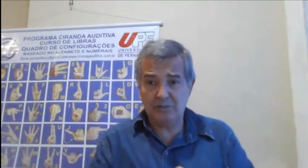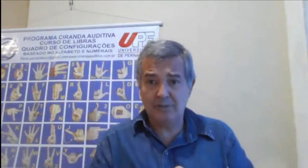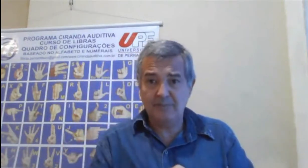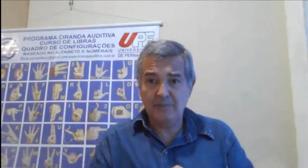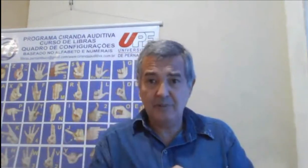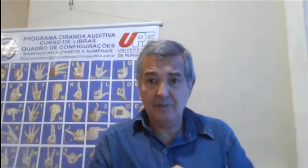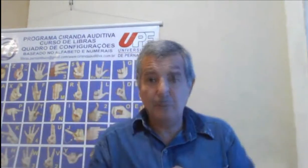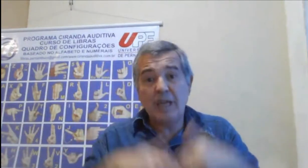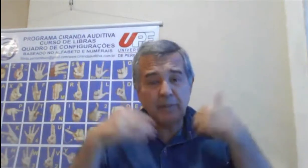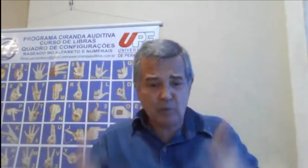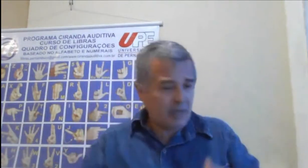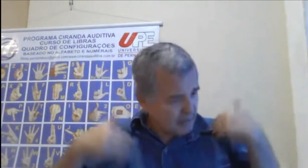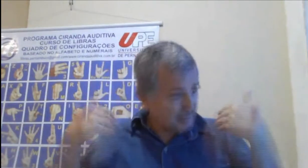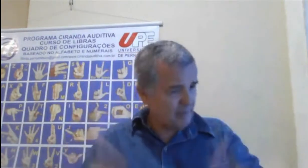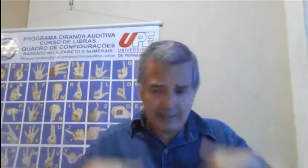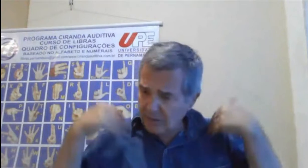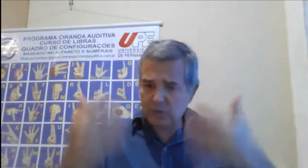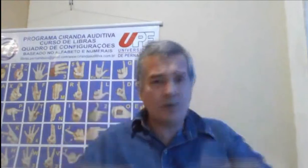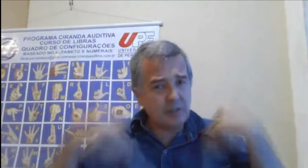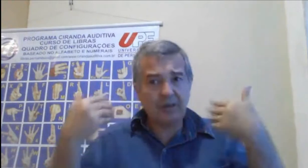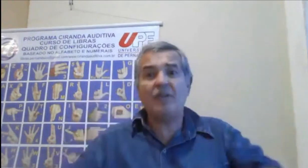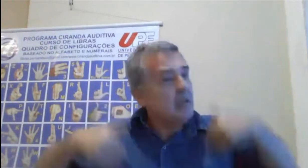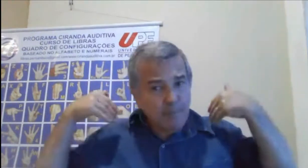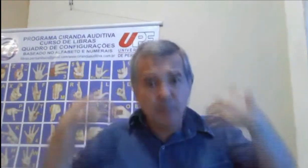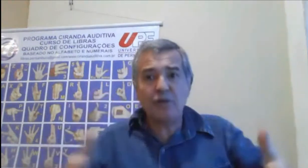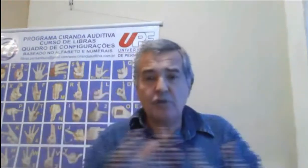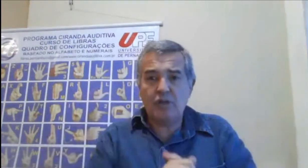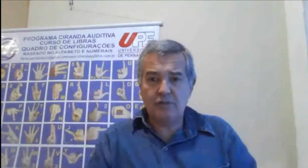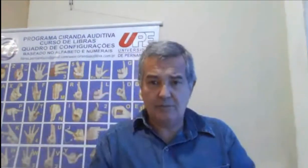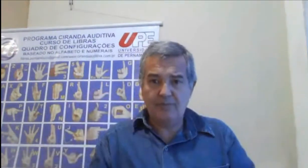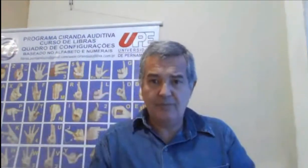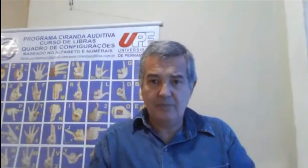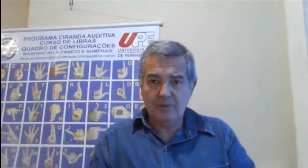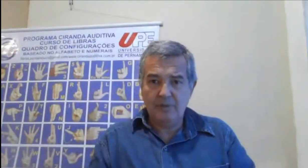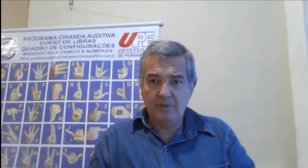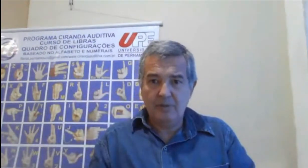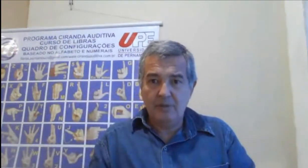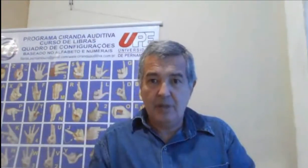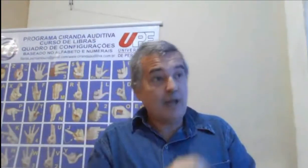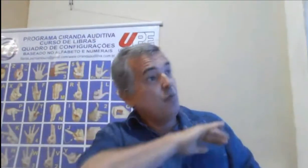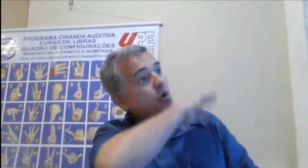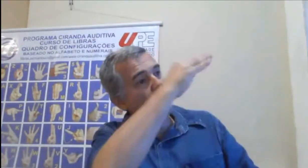jeito. Não sabe português, não sabe matemática, não sabe história, não sabe geografia, empurra de todo jeito. Aí o